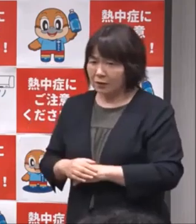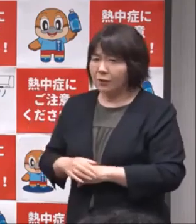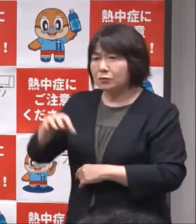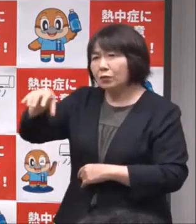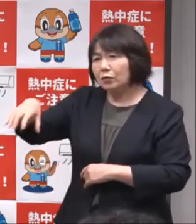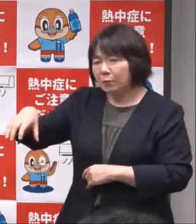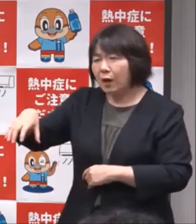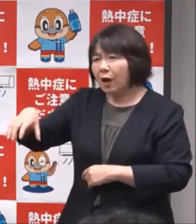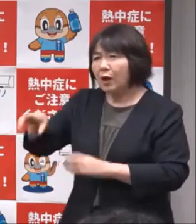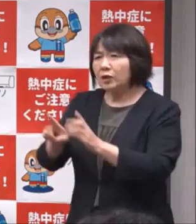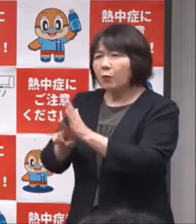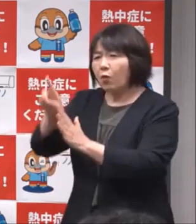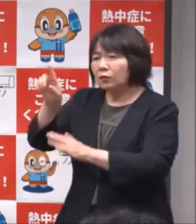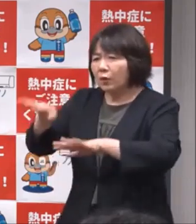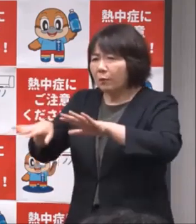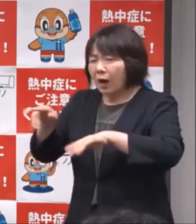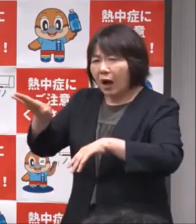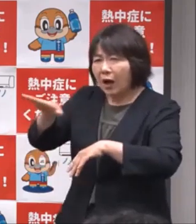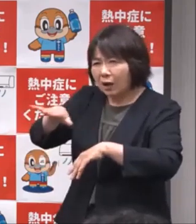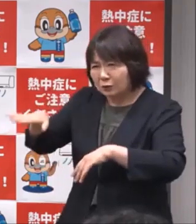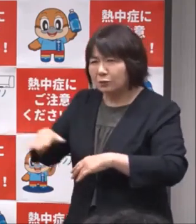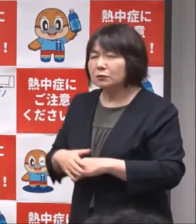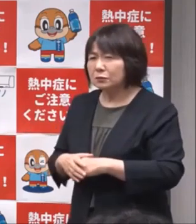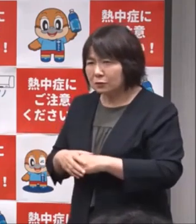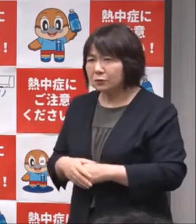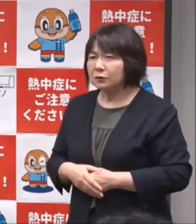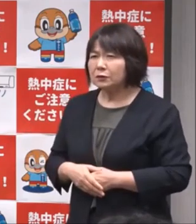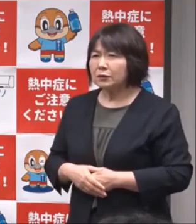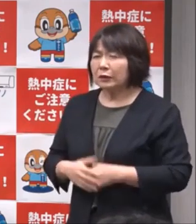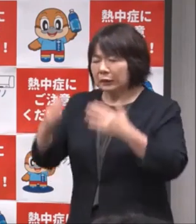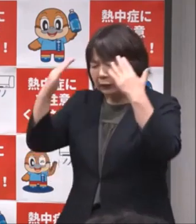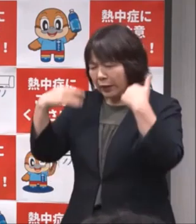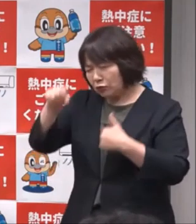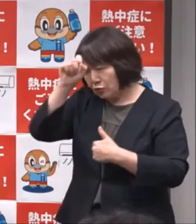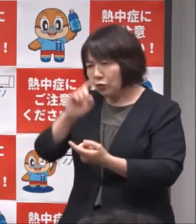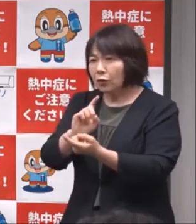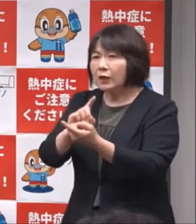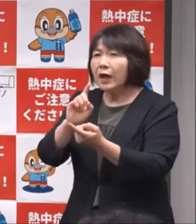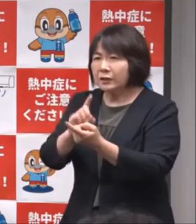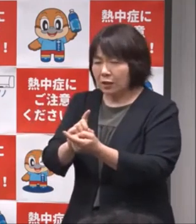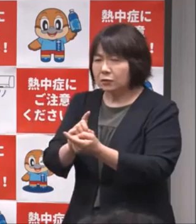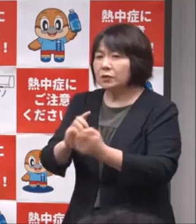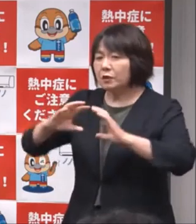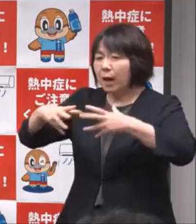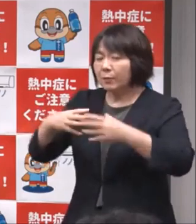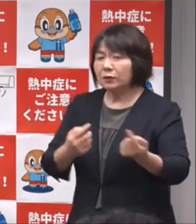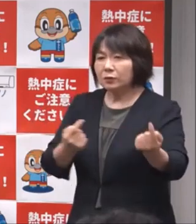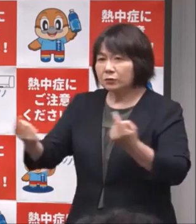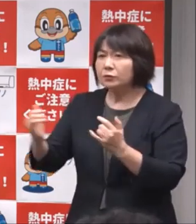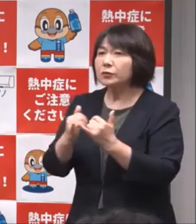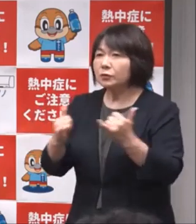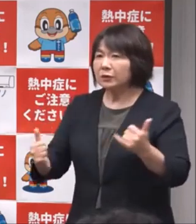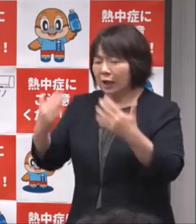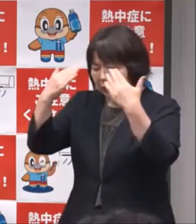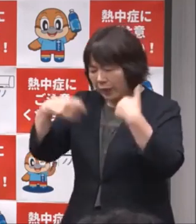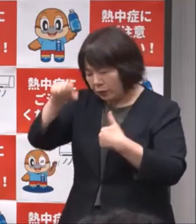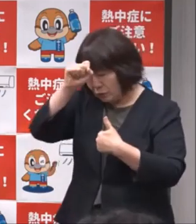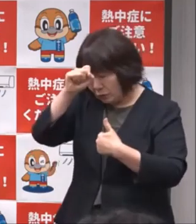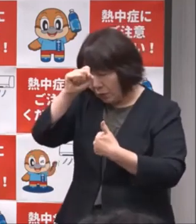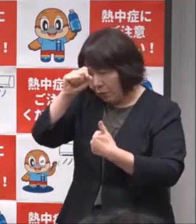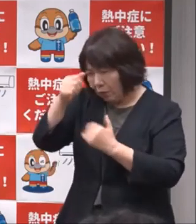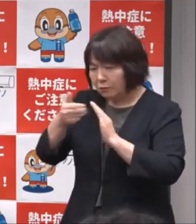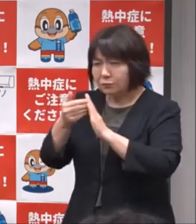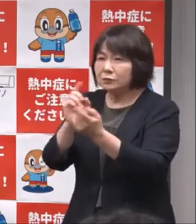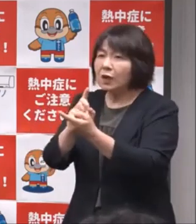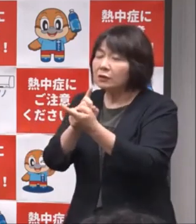も温度分布があるということなんですが、これ熱中症対策、万博来場者の熱中症対策